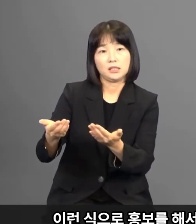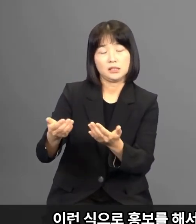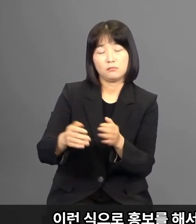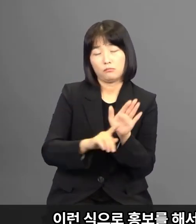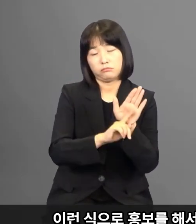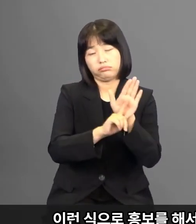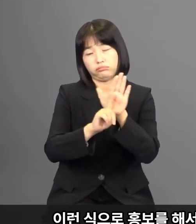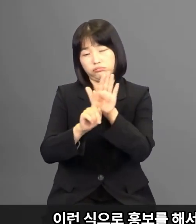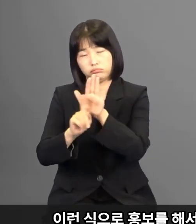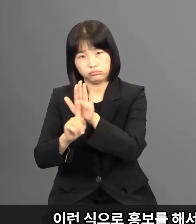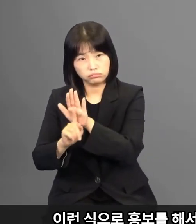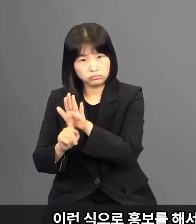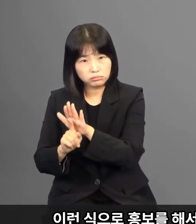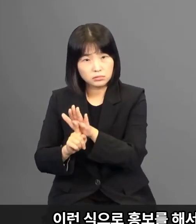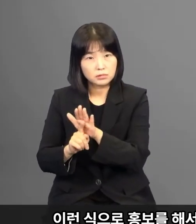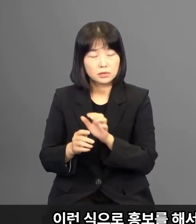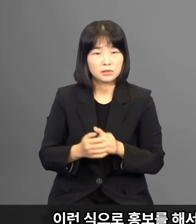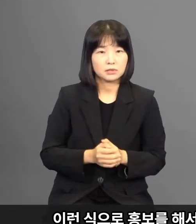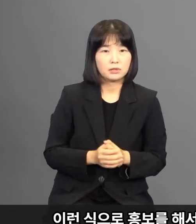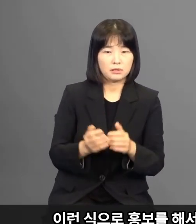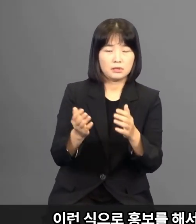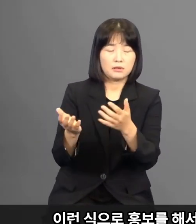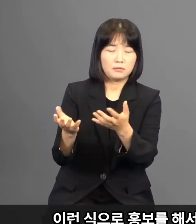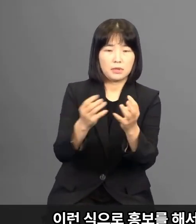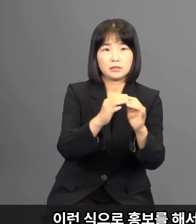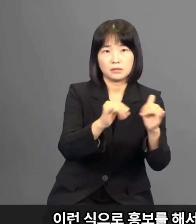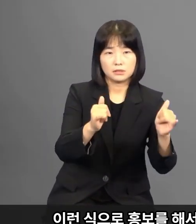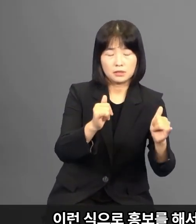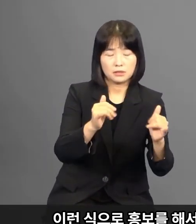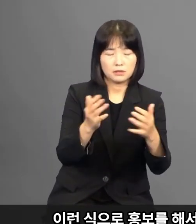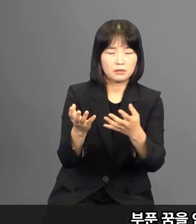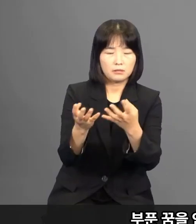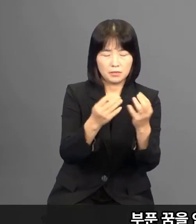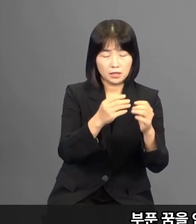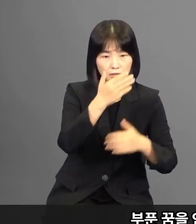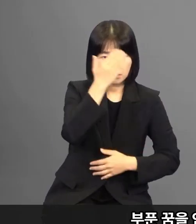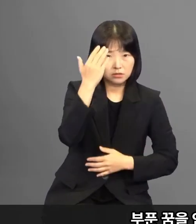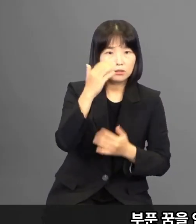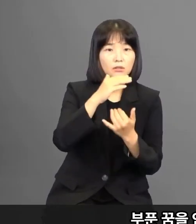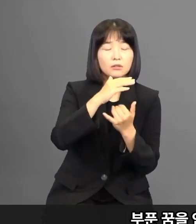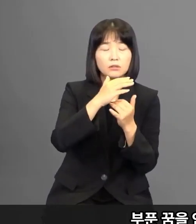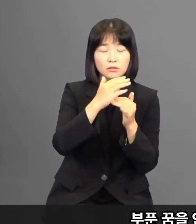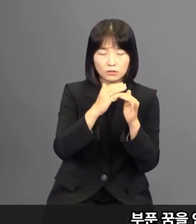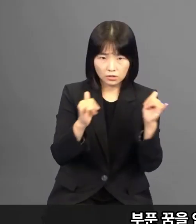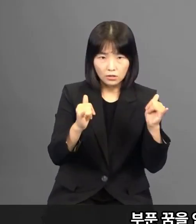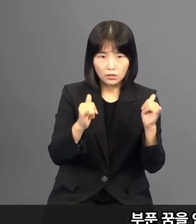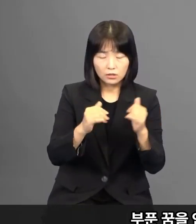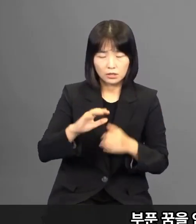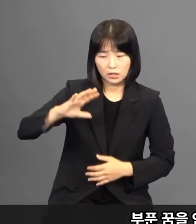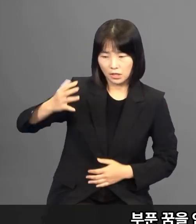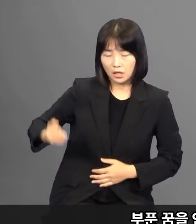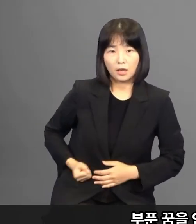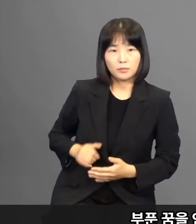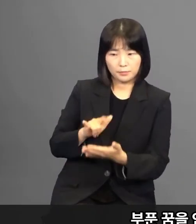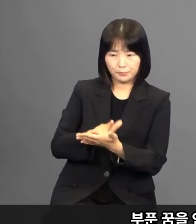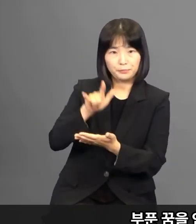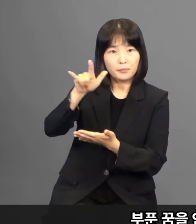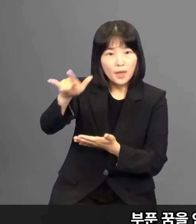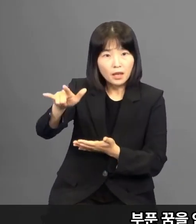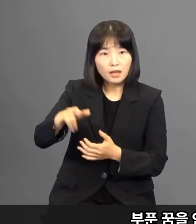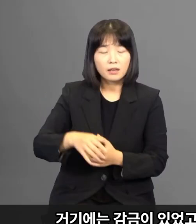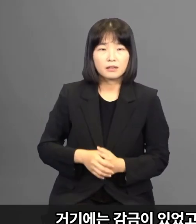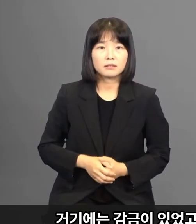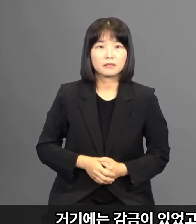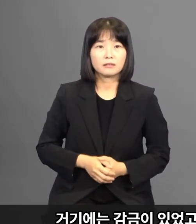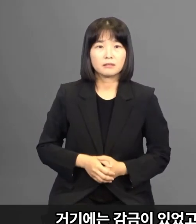홍보를 해서 많은 청년들이 캄보디아로 갔습니다. 부푼 꿈을 안고 갔는데 막상